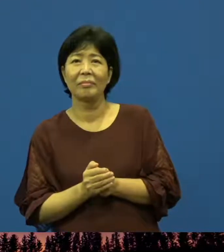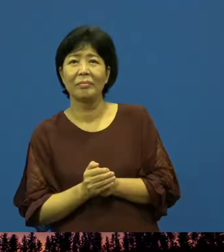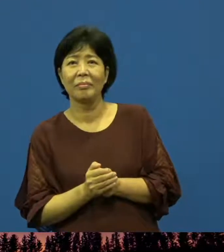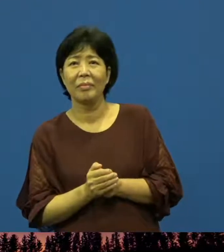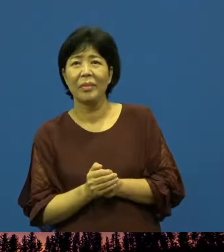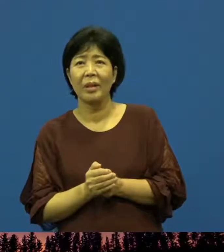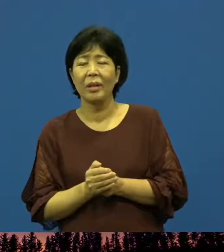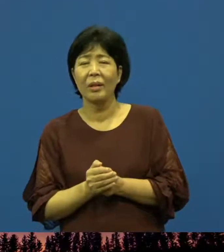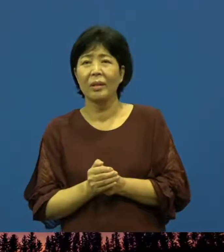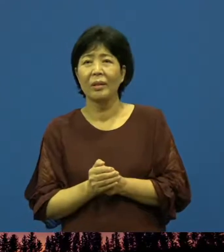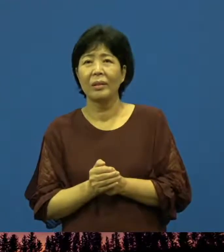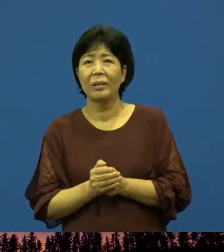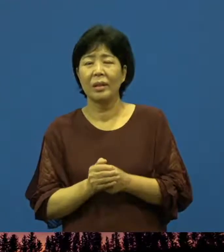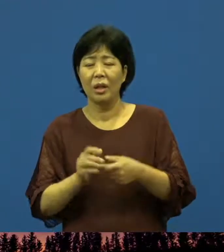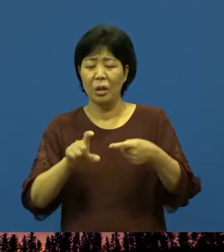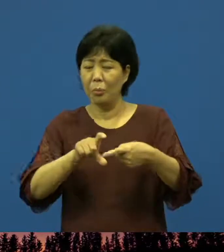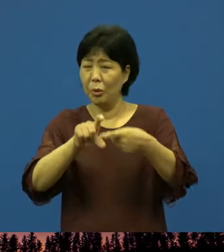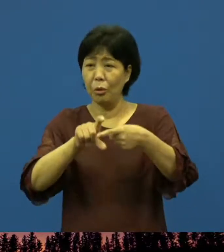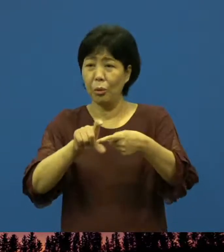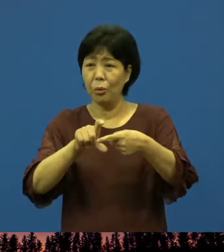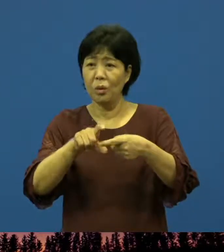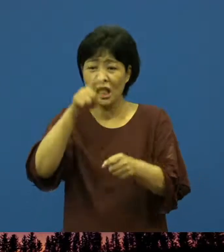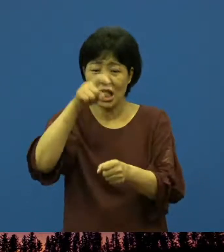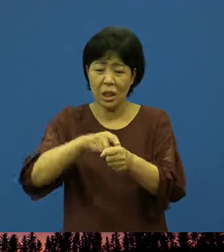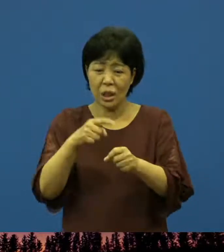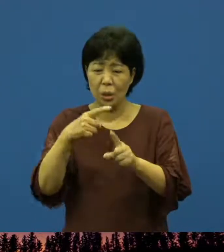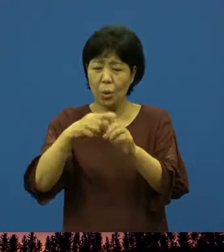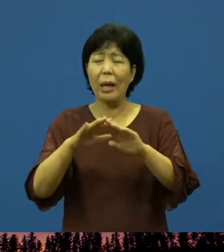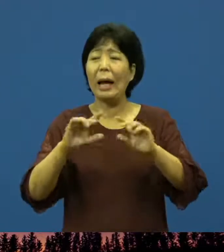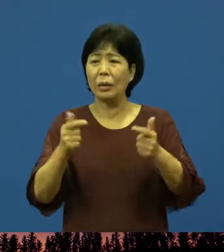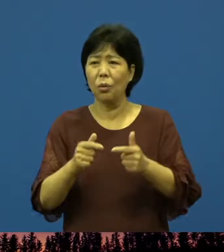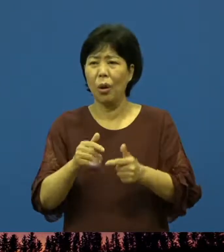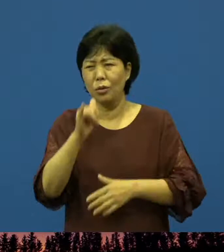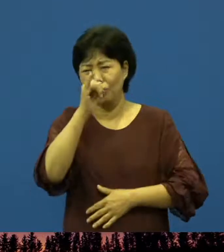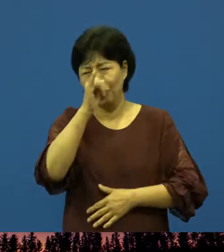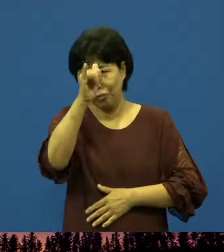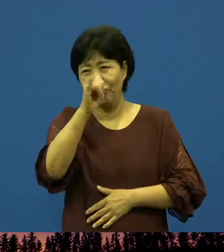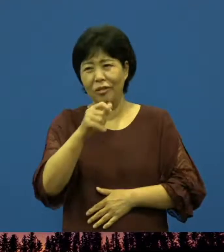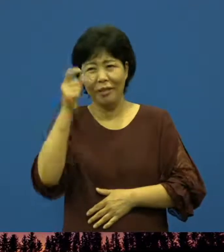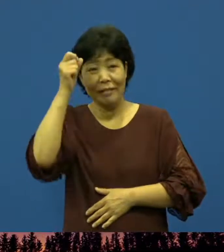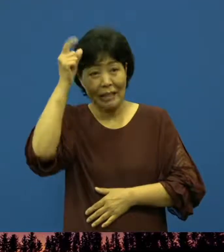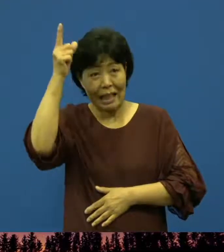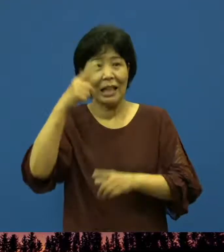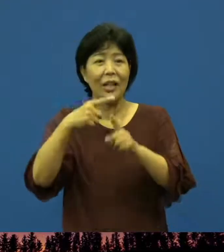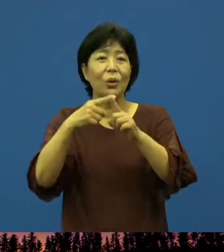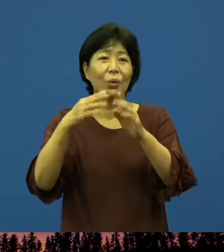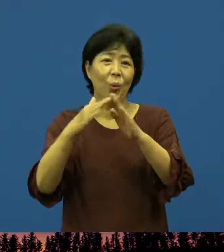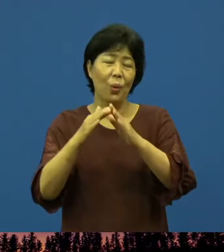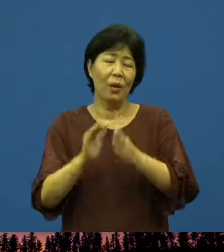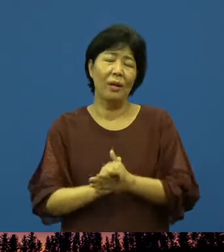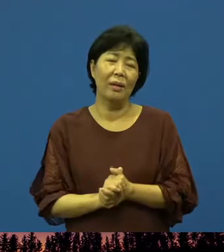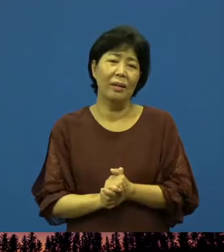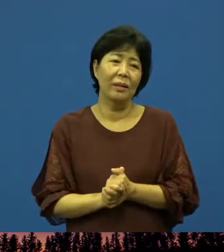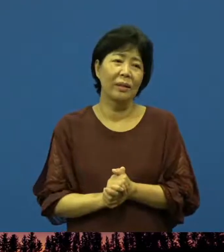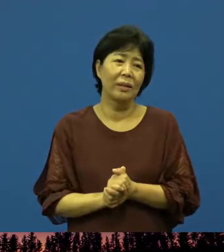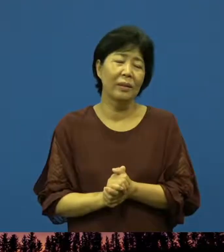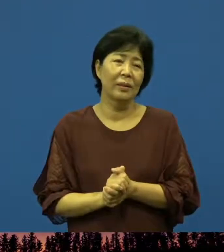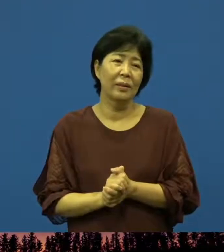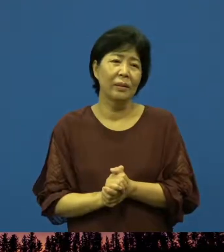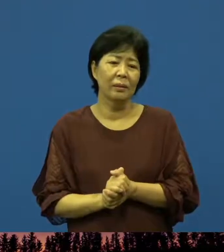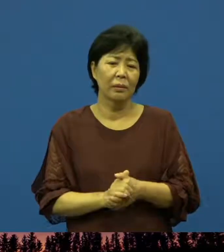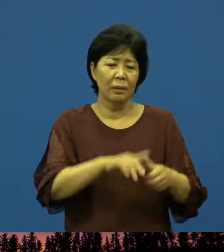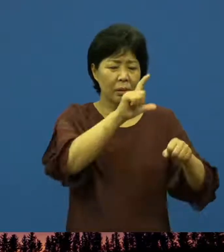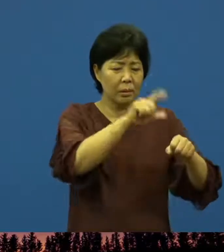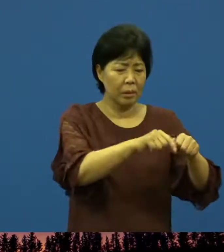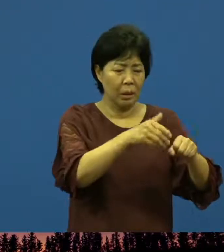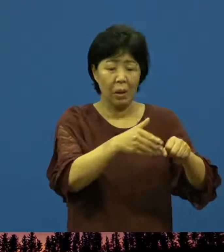이상의 교회라고 볼 수가 있습니다. 그런데 이 에베소 교회가 역사가 그러면서 이전과 같지 않았다는 거죠. 세월이